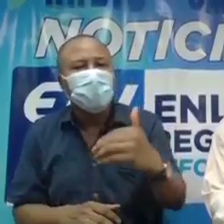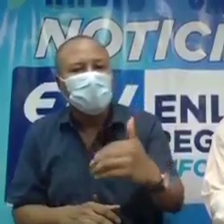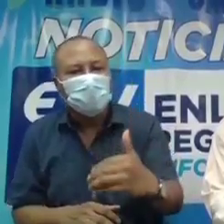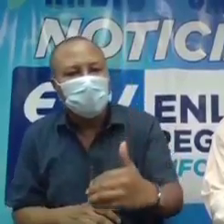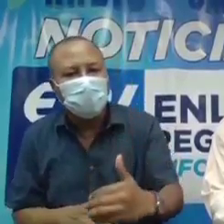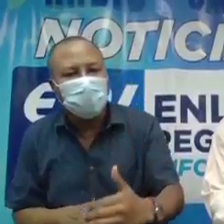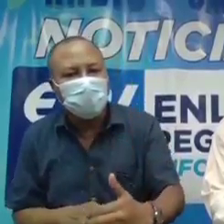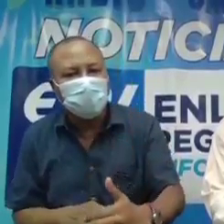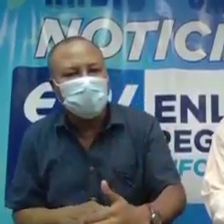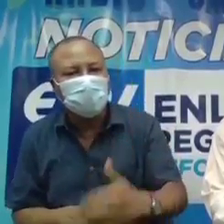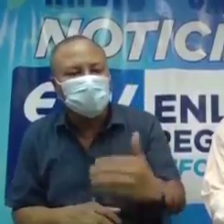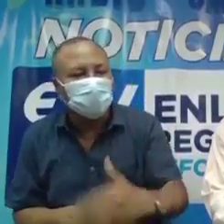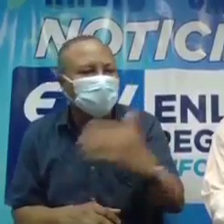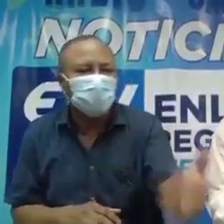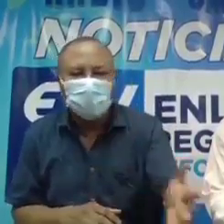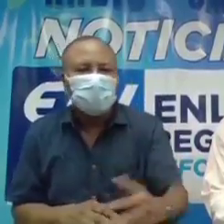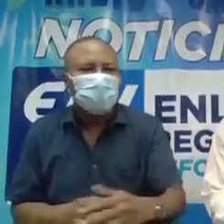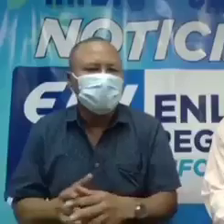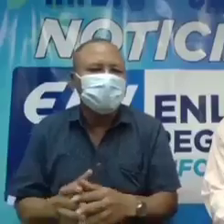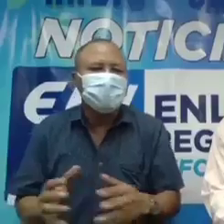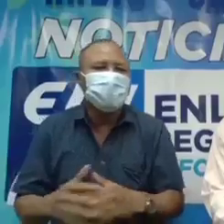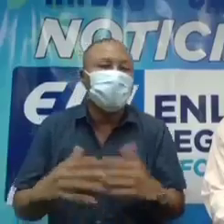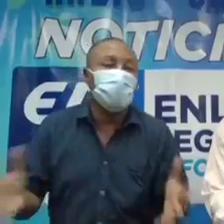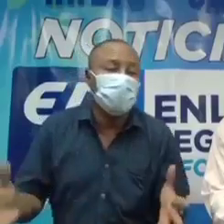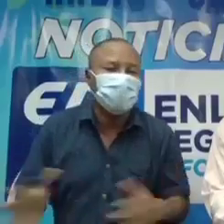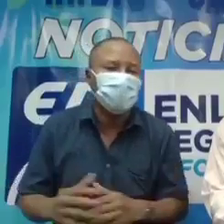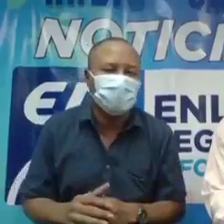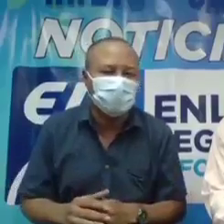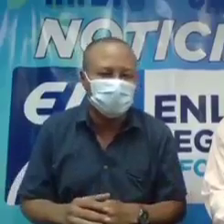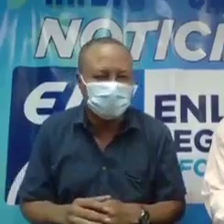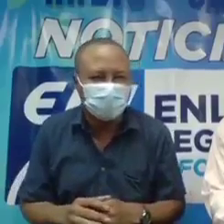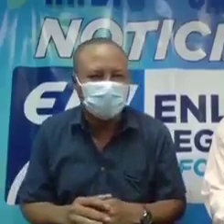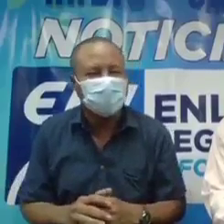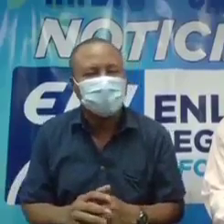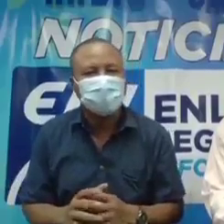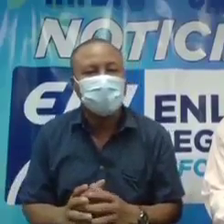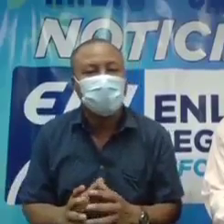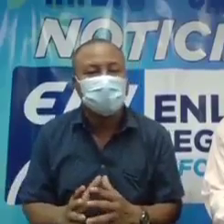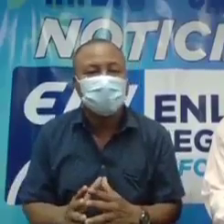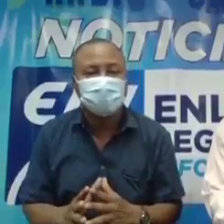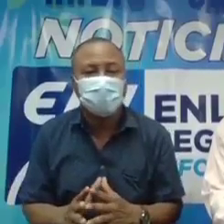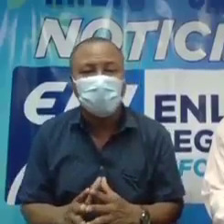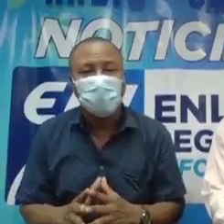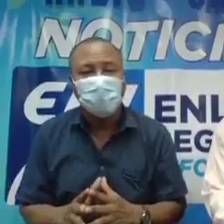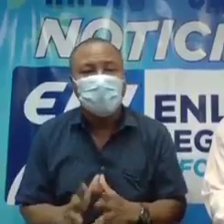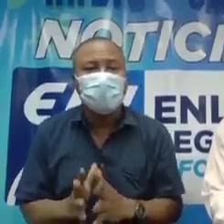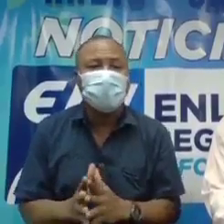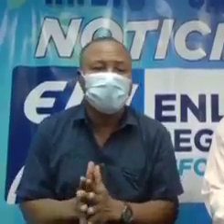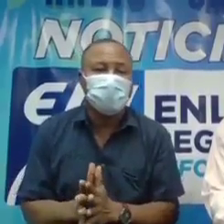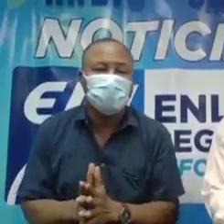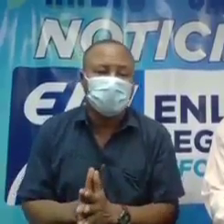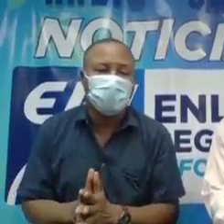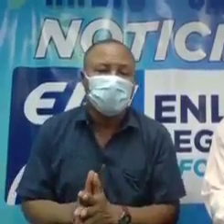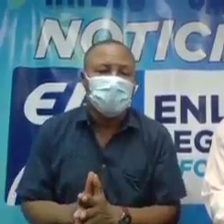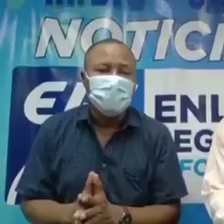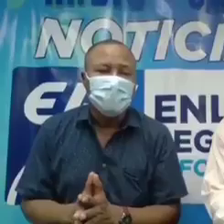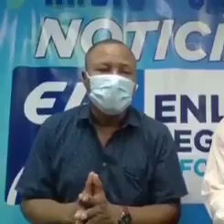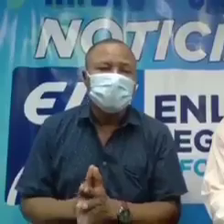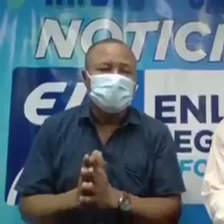gobierno autónomo, descentralizado, cualquiera que esto sea. En esa circunstancia es que quiero